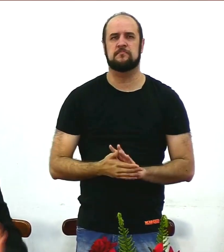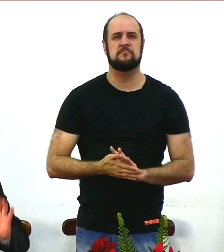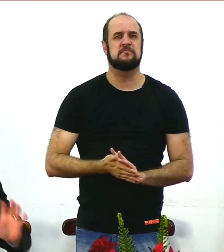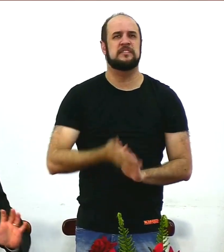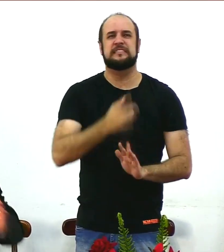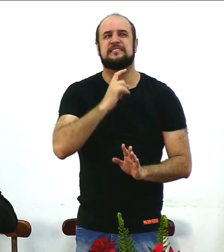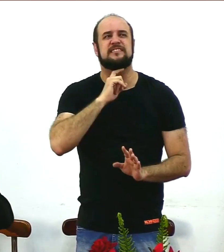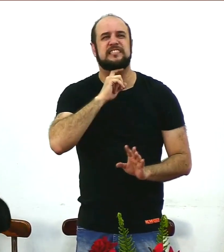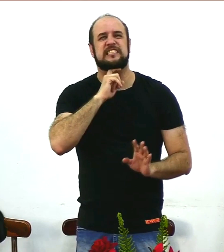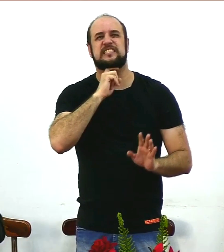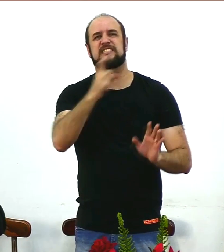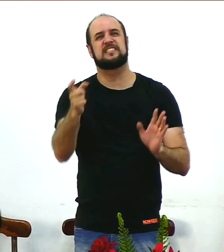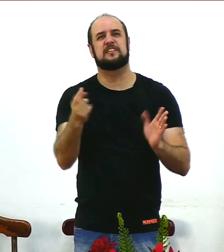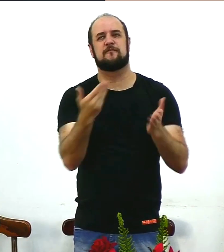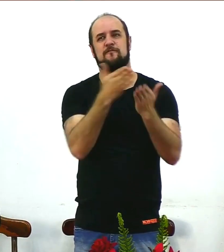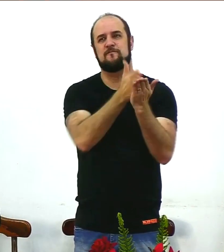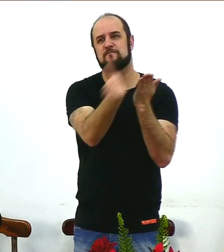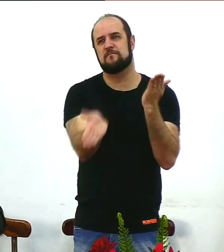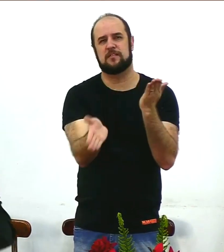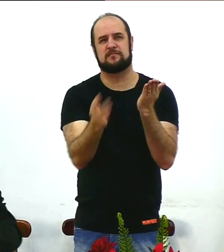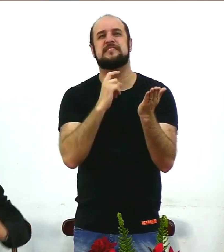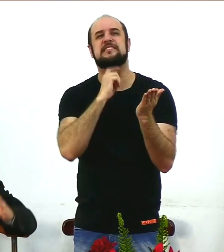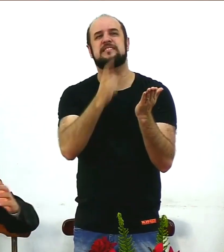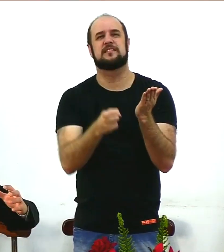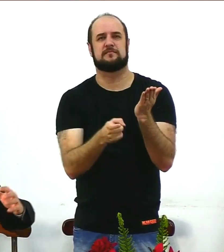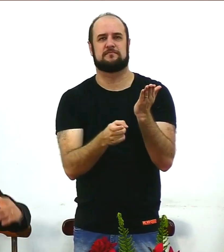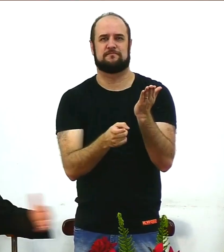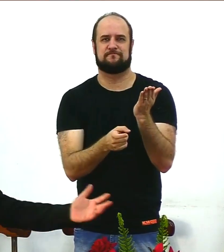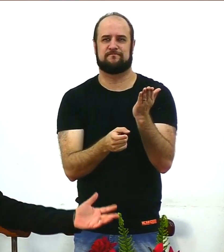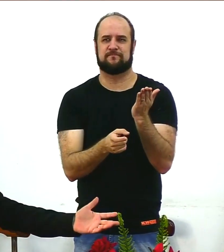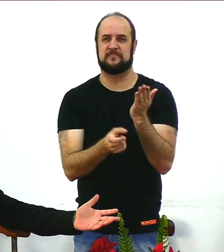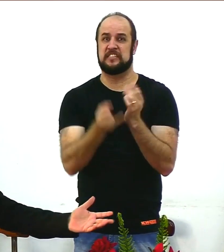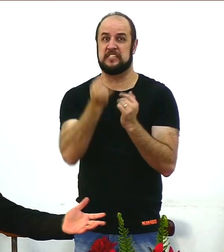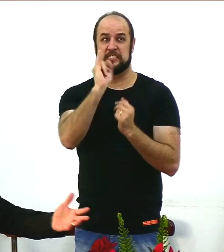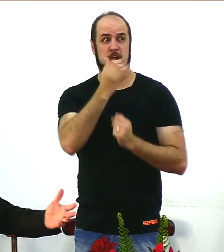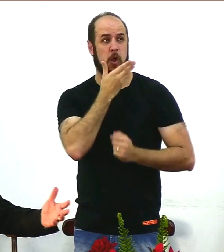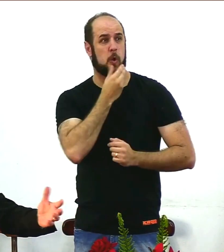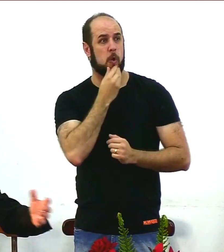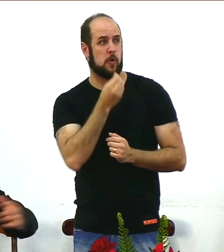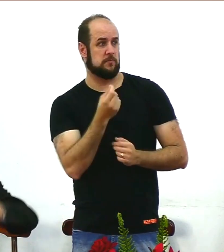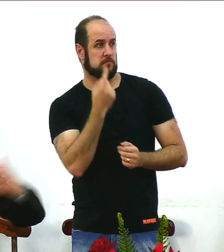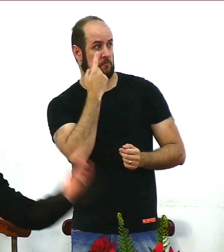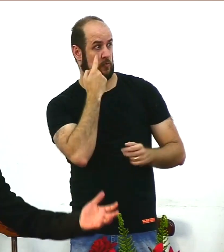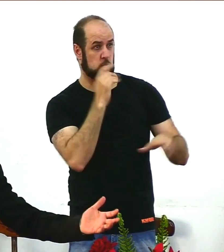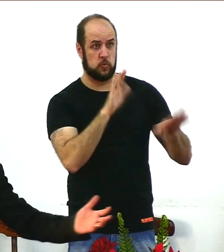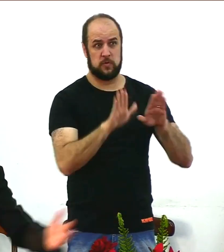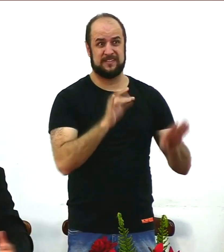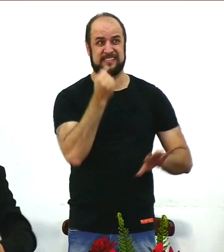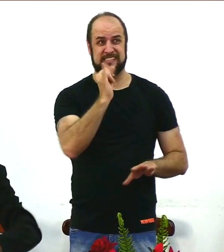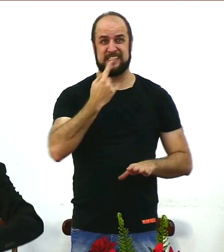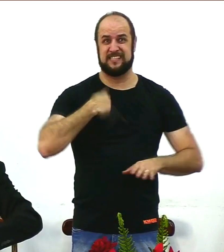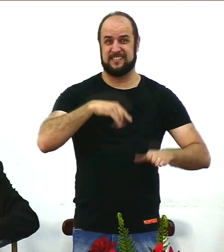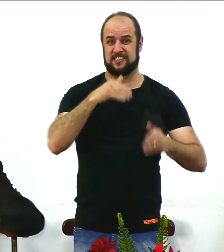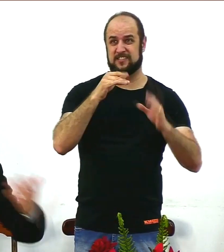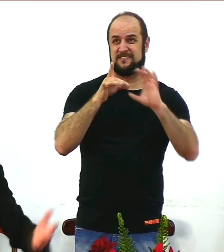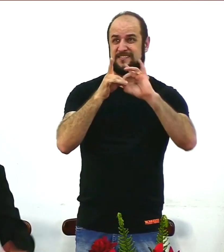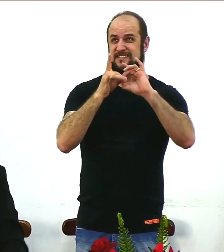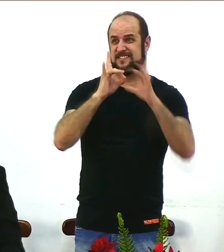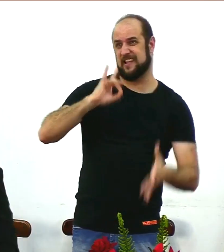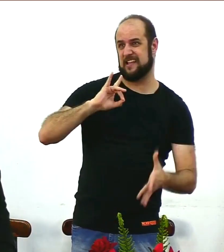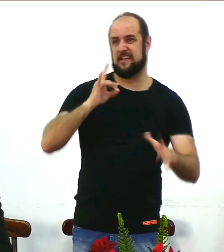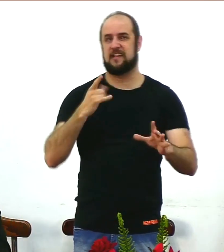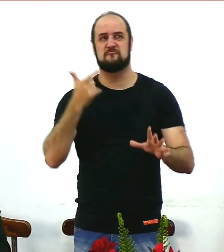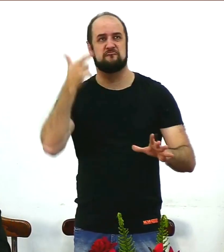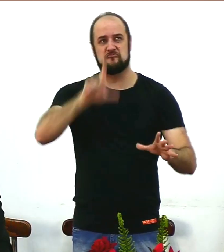colocados nesta situação. E nós, nesta situação, precisamos buscar ao Senhor, para que Ele